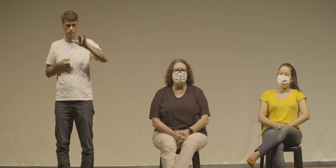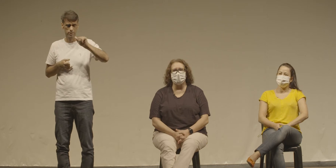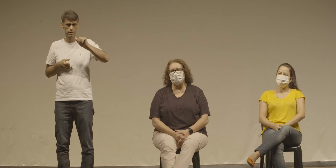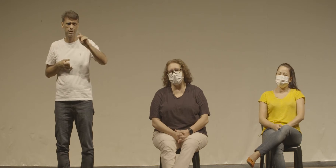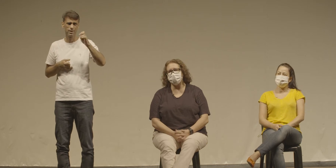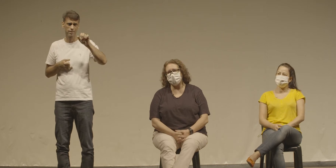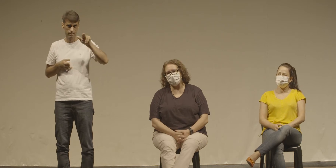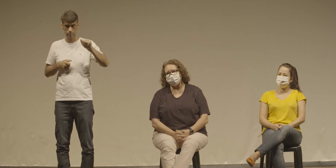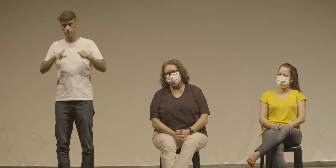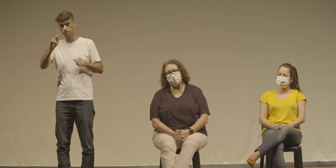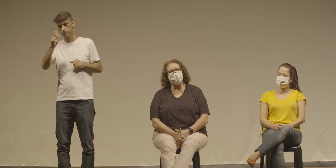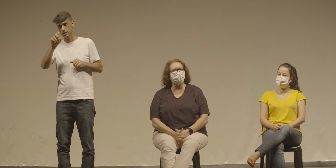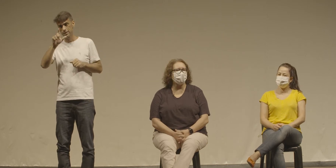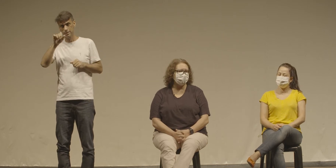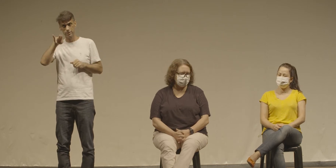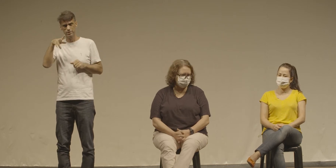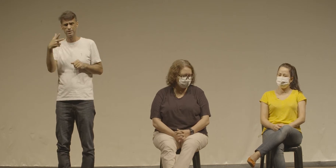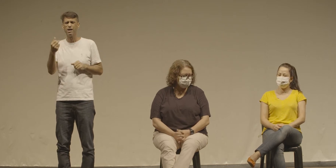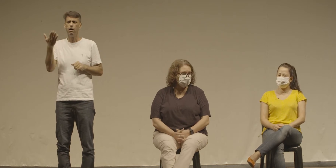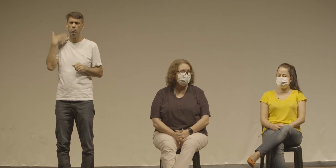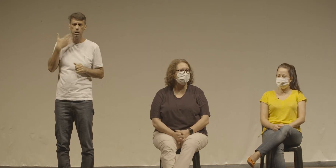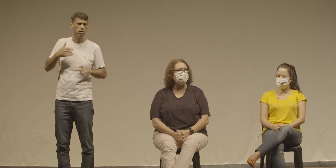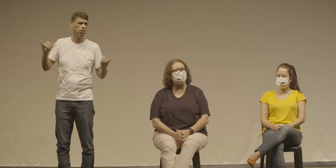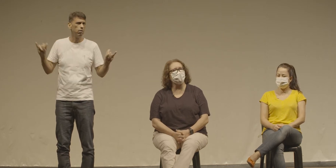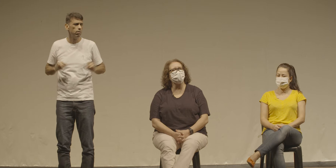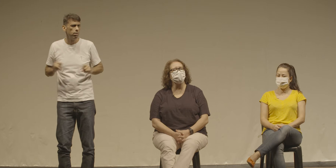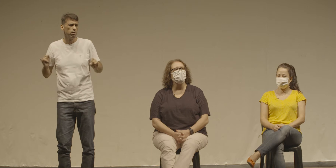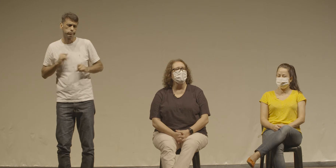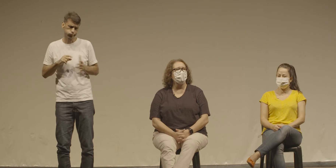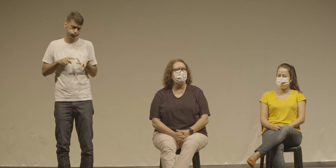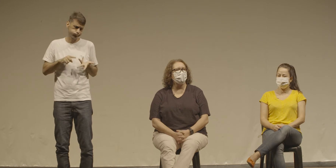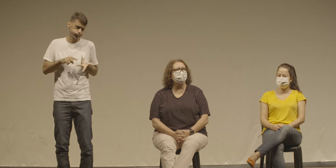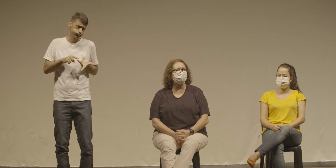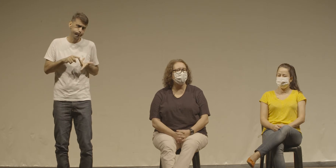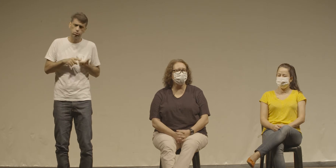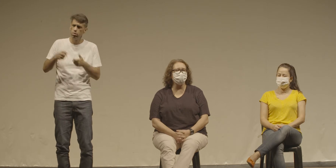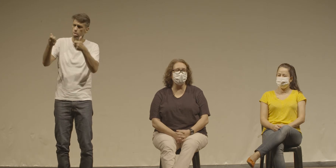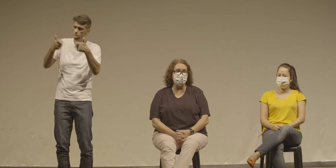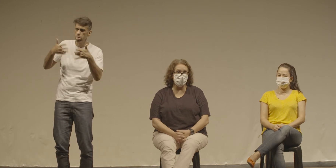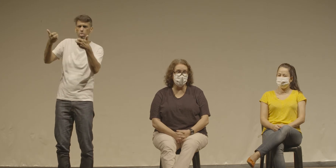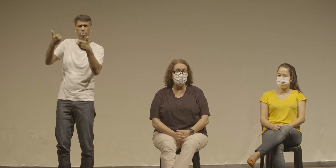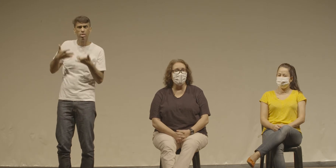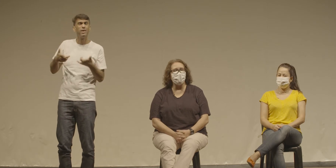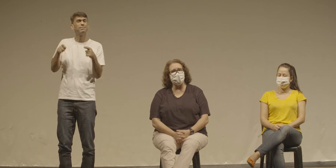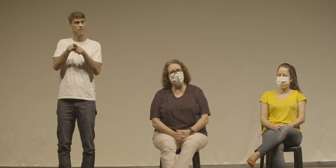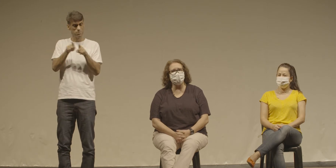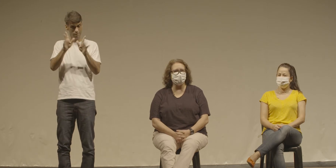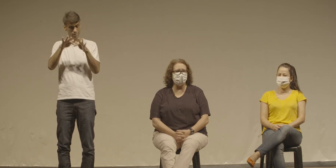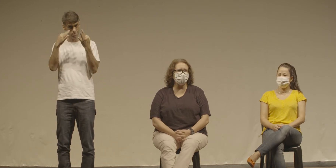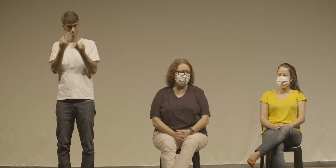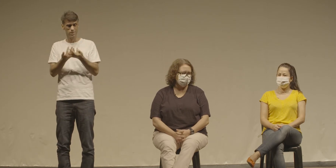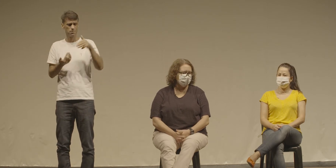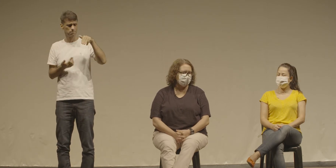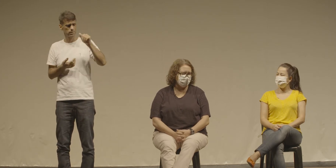Heleninha, tudo que elas passaram, né, na época que jogavam basquete, a questão mesmo de família. A Maria Helena